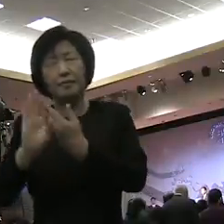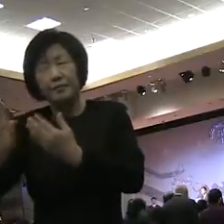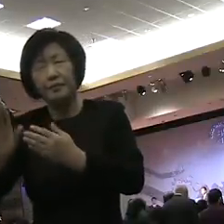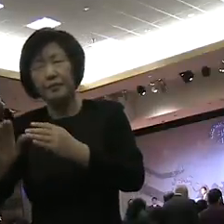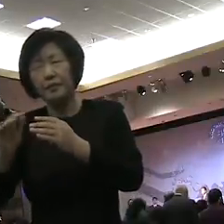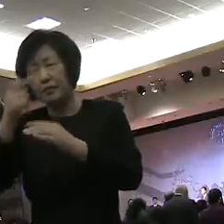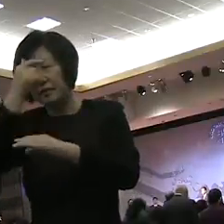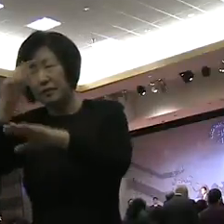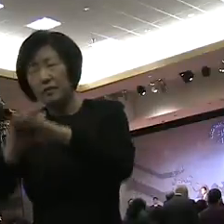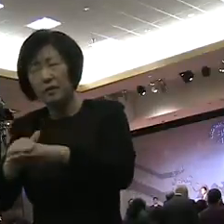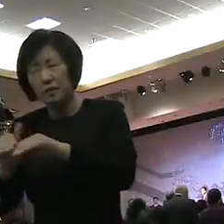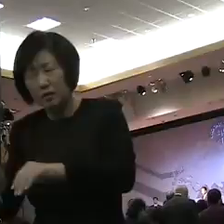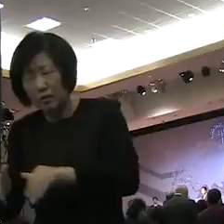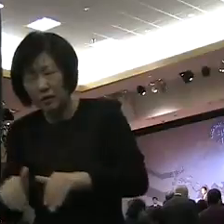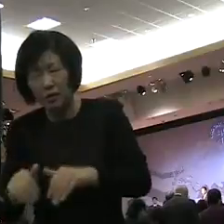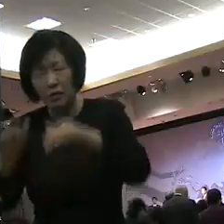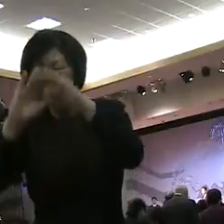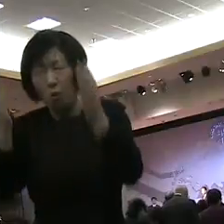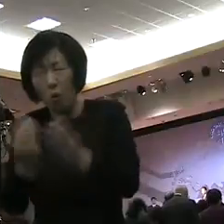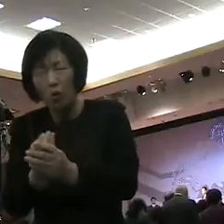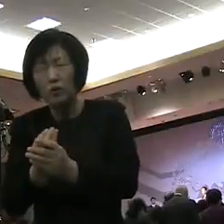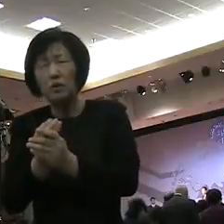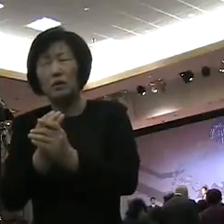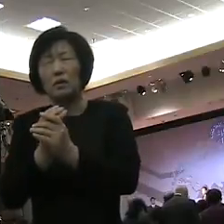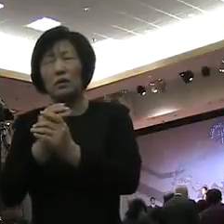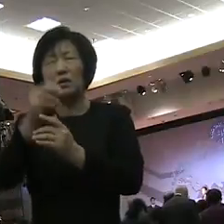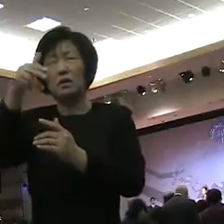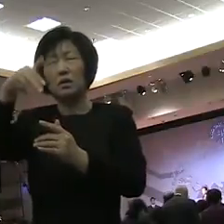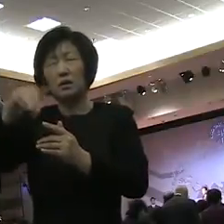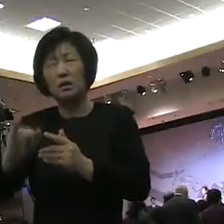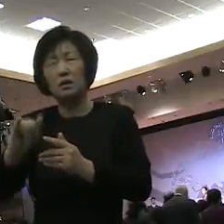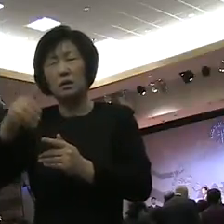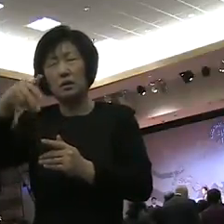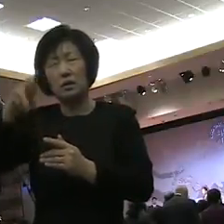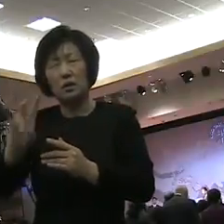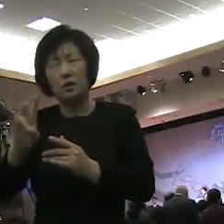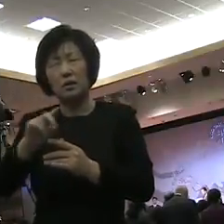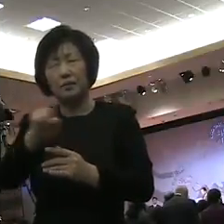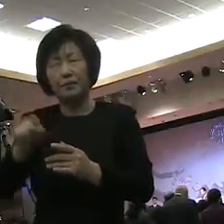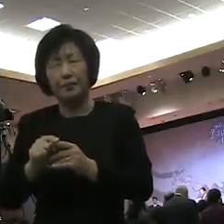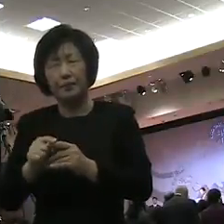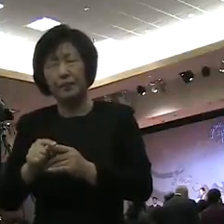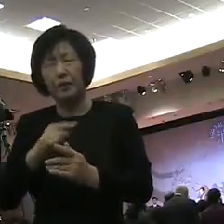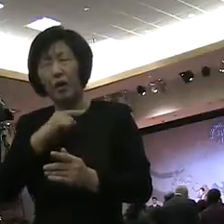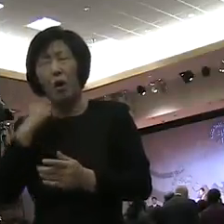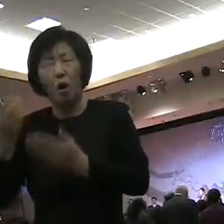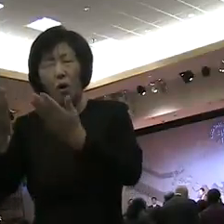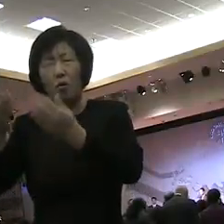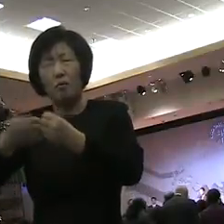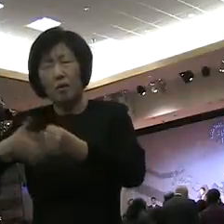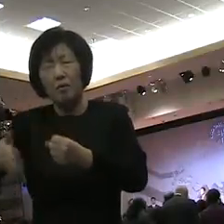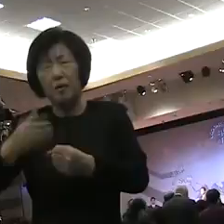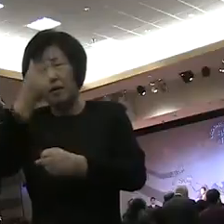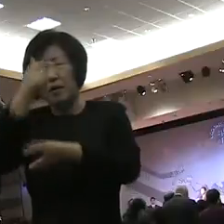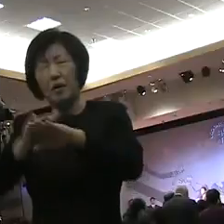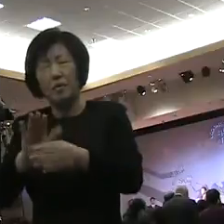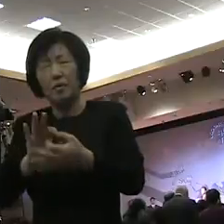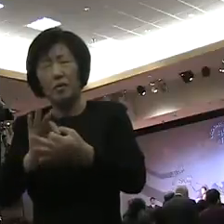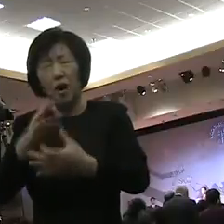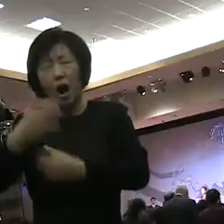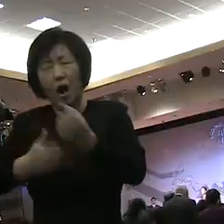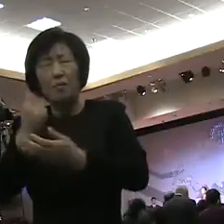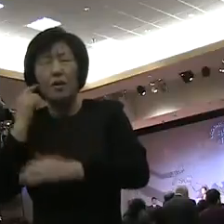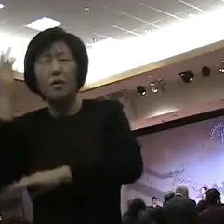위해 수종들은 모든 헌신된 지체들에게 은혜를 더하여 주시고 주님께 드리는 그들의 헌신으로 말미암아 예배를 통해 하나님의